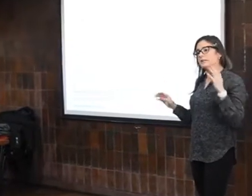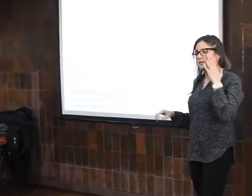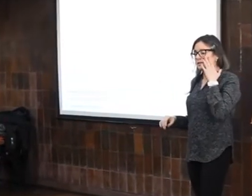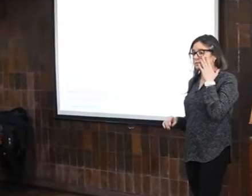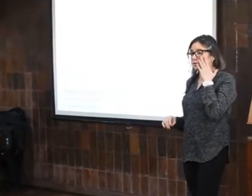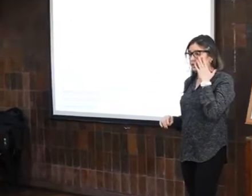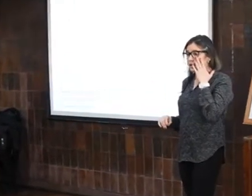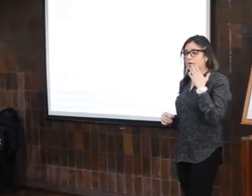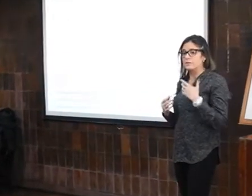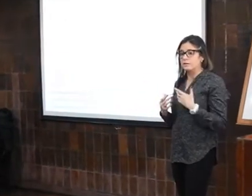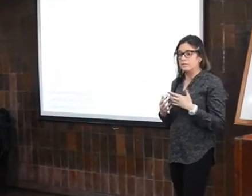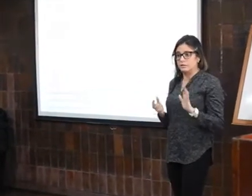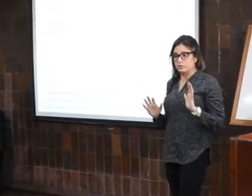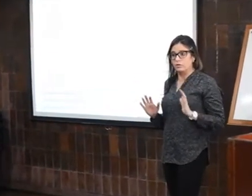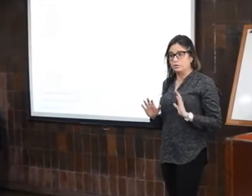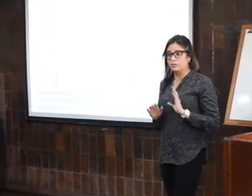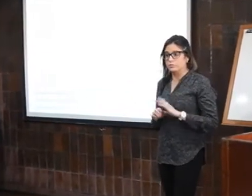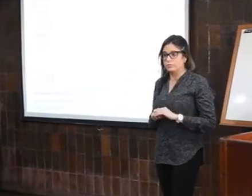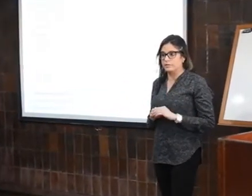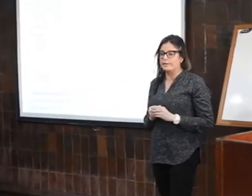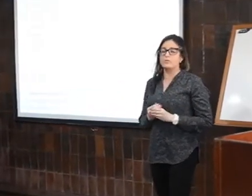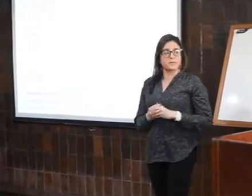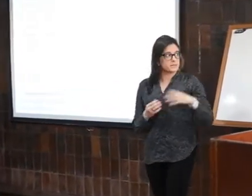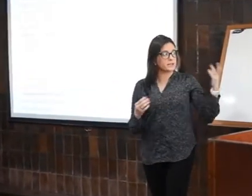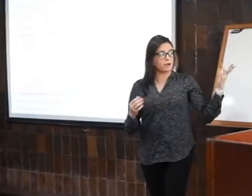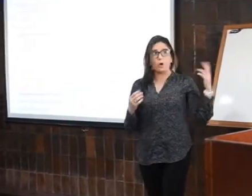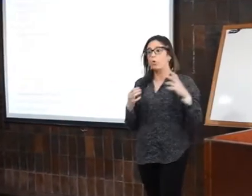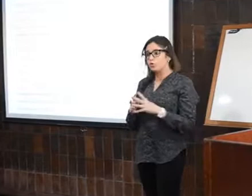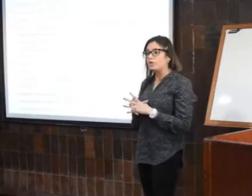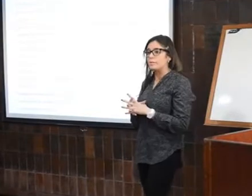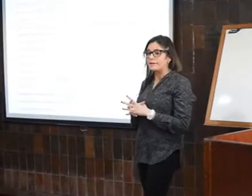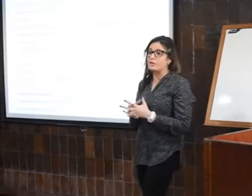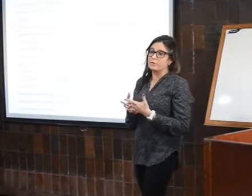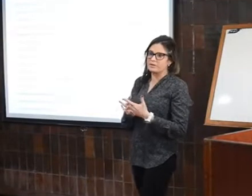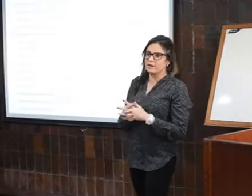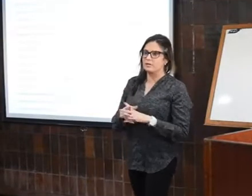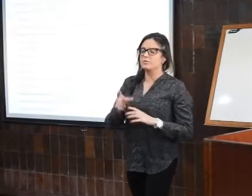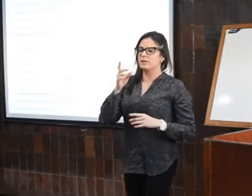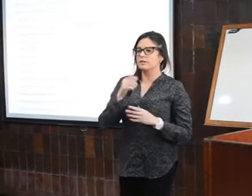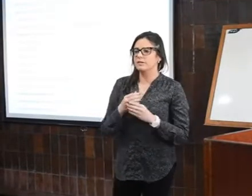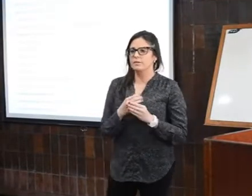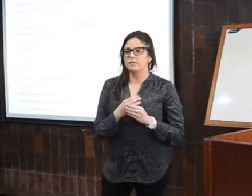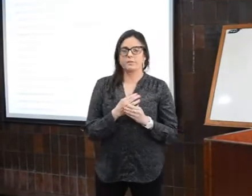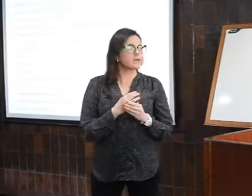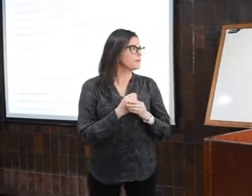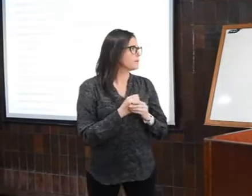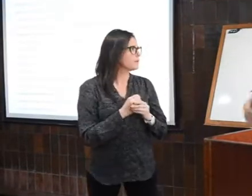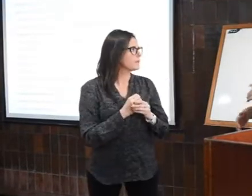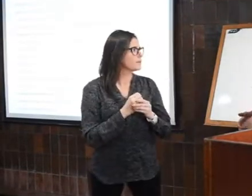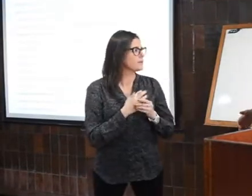y todo eso y muchas veces en conjunto con la parte comercial